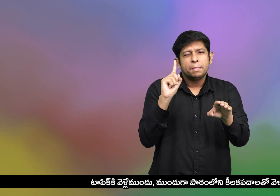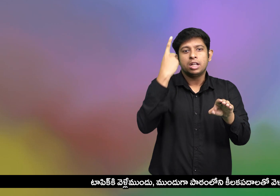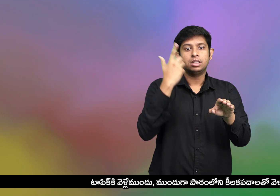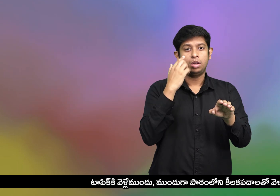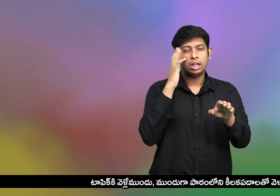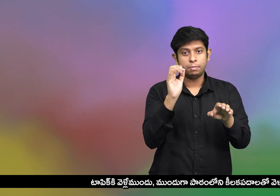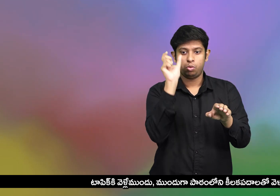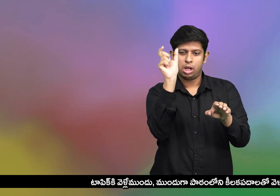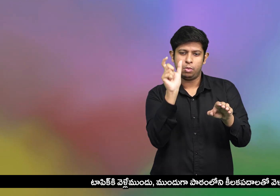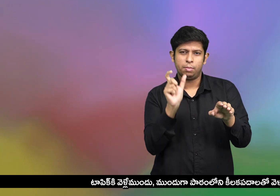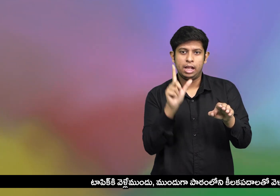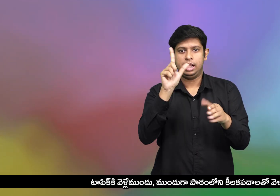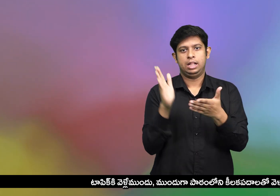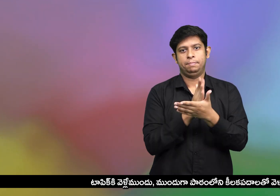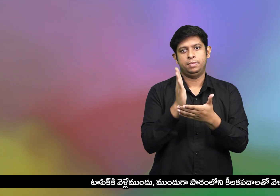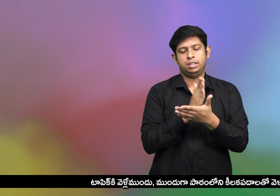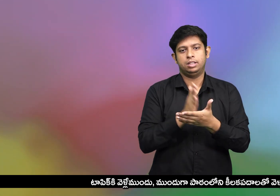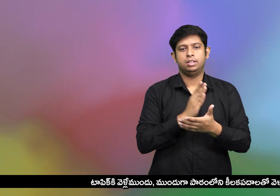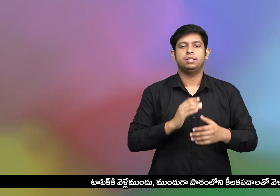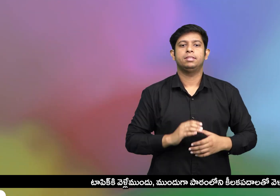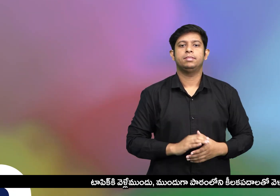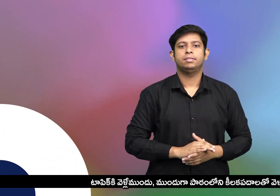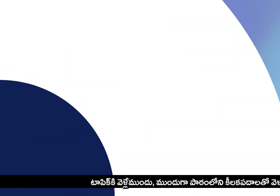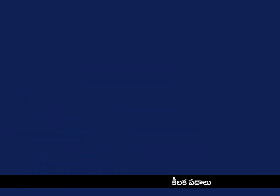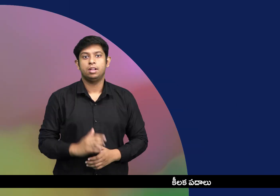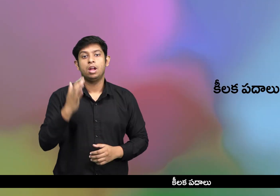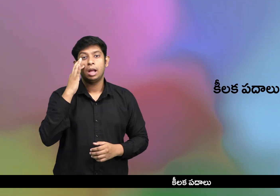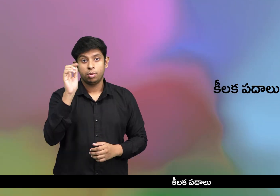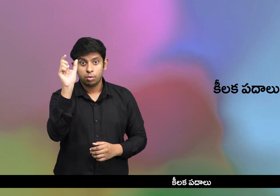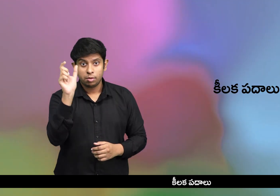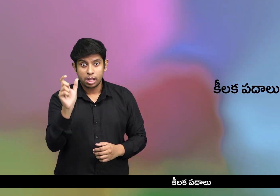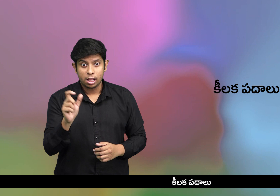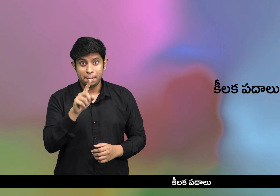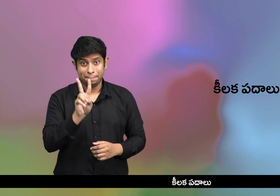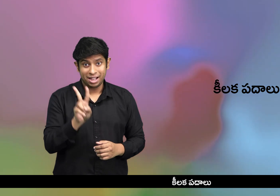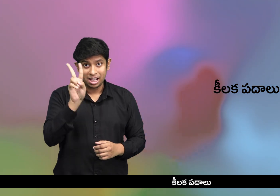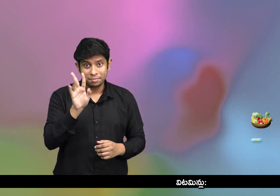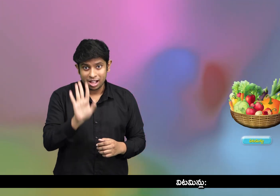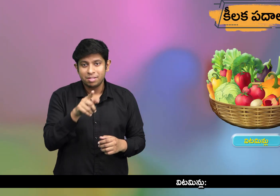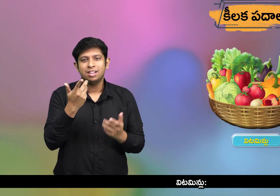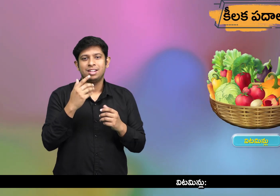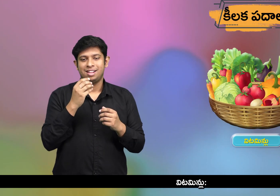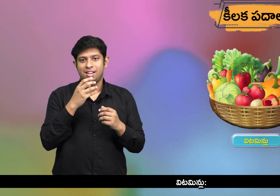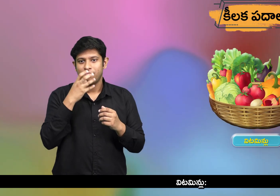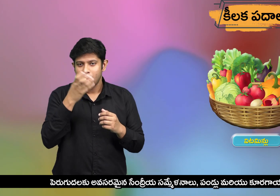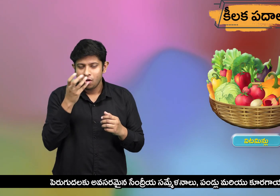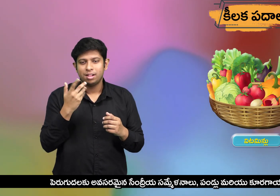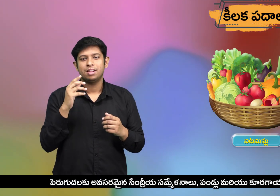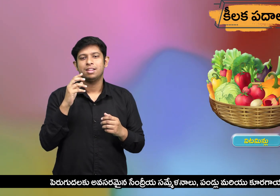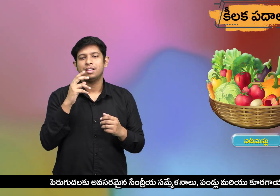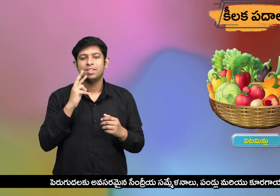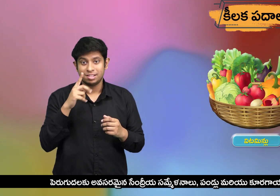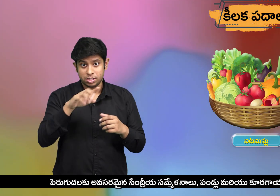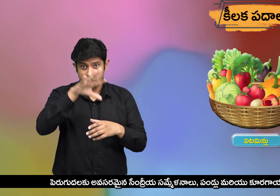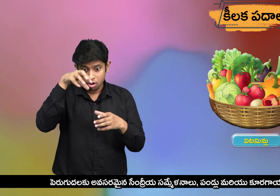ముందుగా పాఠంలోని కీలక పదాలతో వెళ్దాం. కీలక పదాలు: విటమిన్లు,